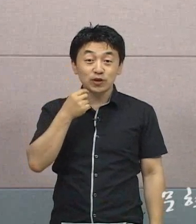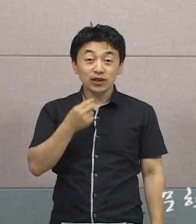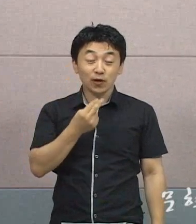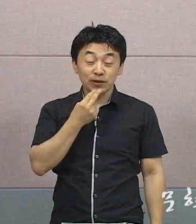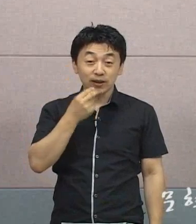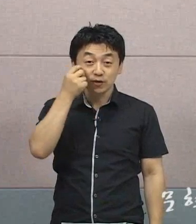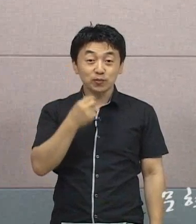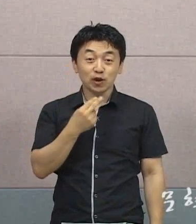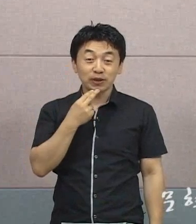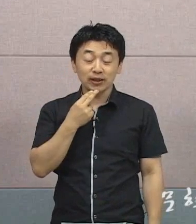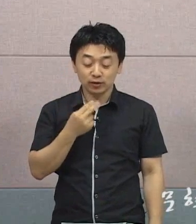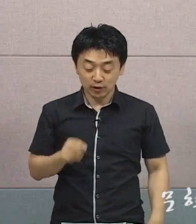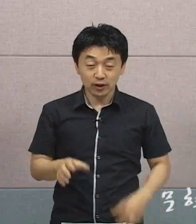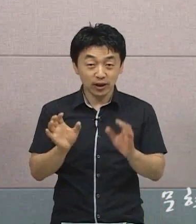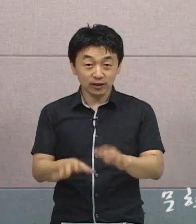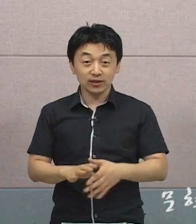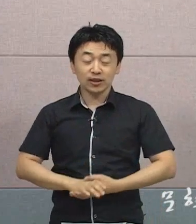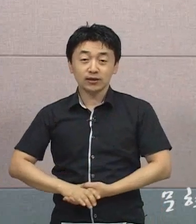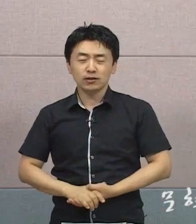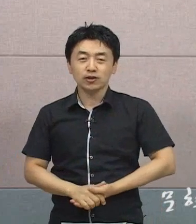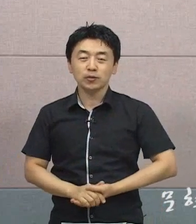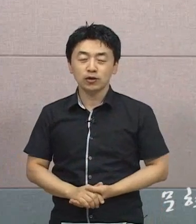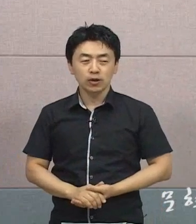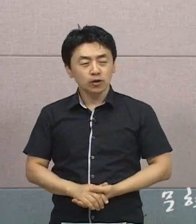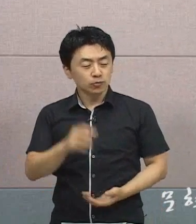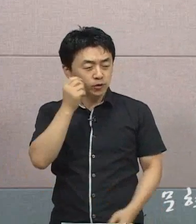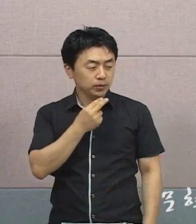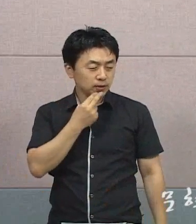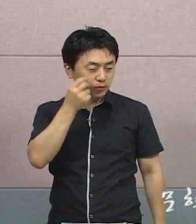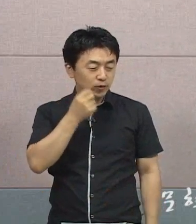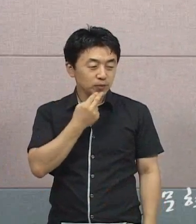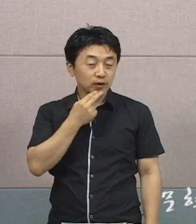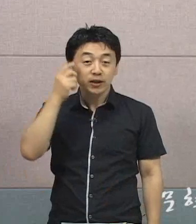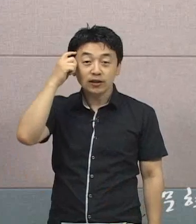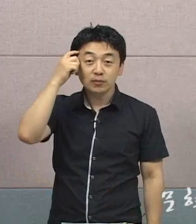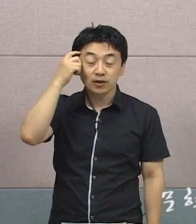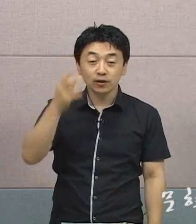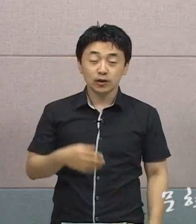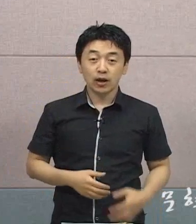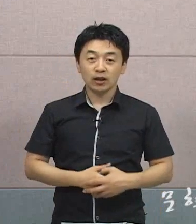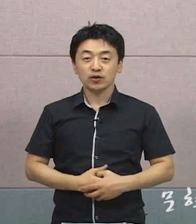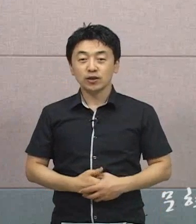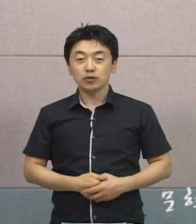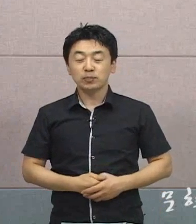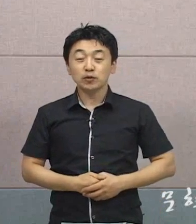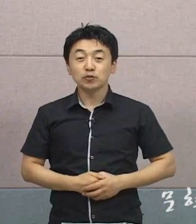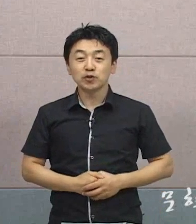눈물이 없다. 눈물이 없다라는 수화가 이 안에 등장을 하거든요. 그러면요. 눈물이 없다? 눈물이 없다? 그럼 생각을 해보세요. 아, 저 사람은 피도 눈물도